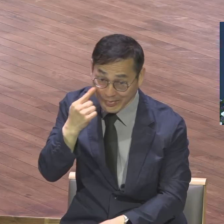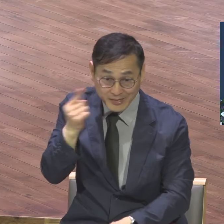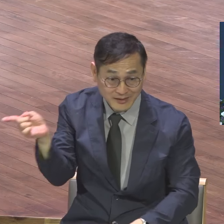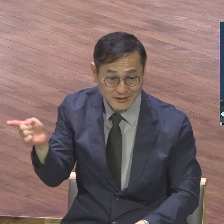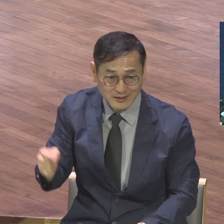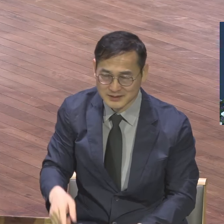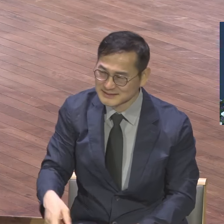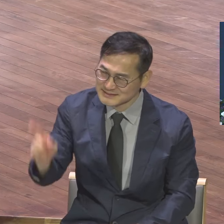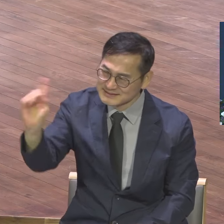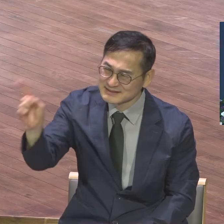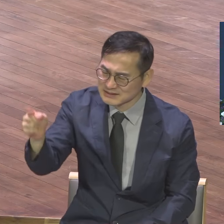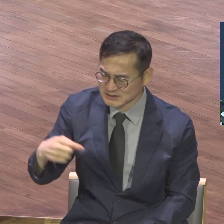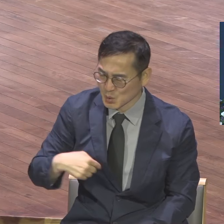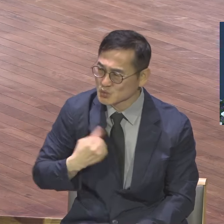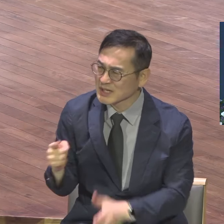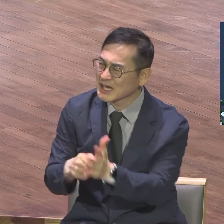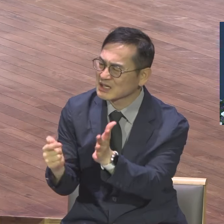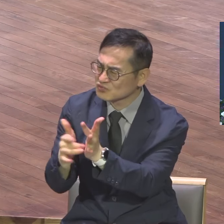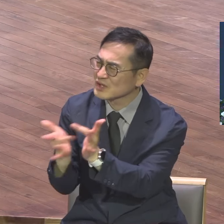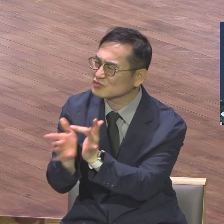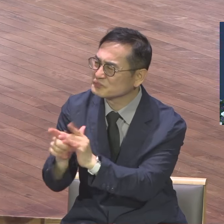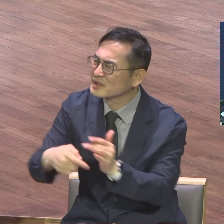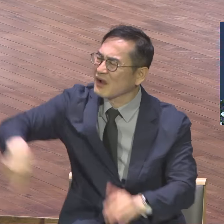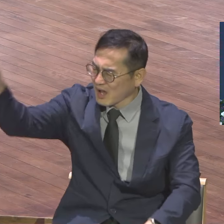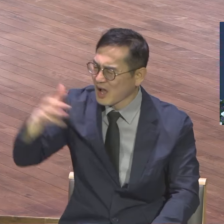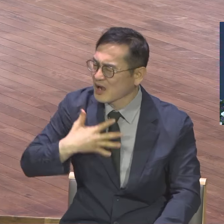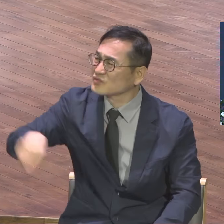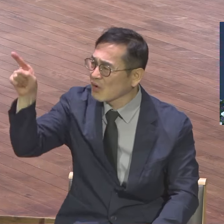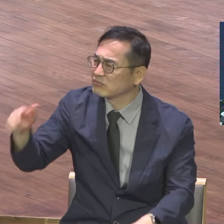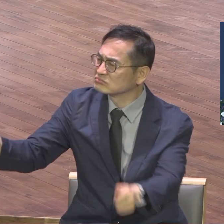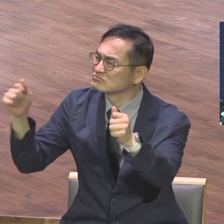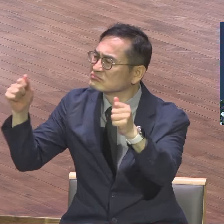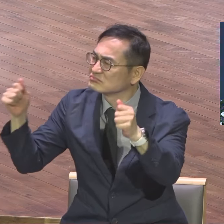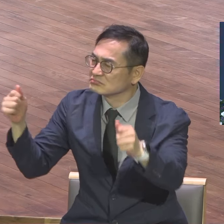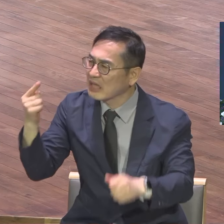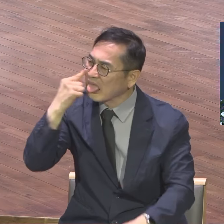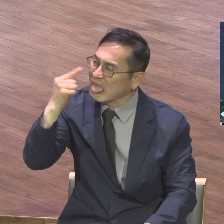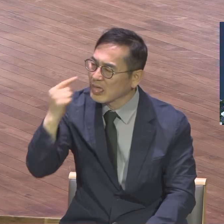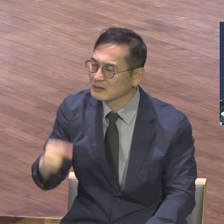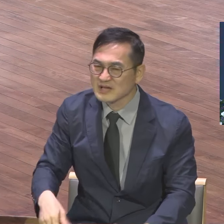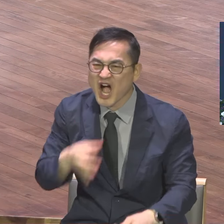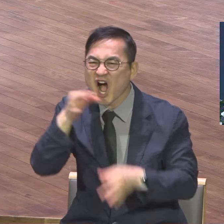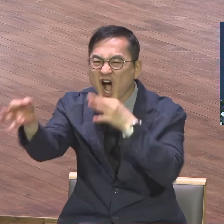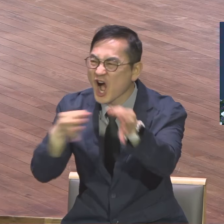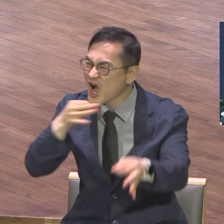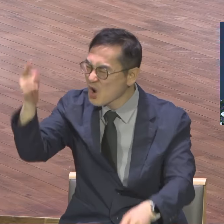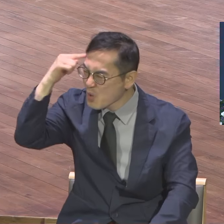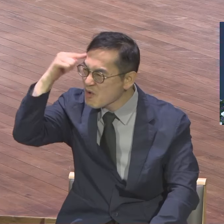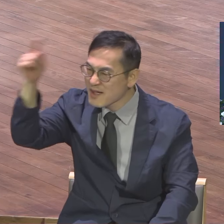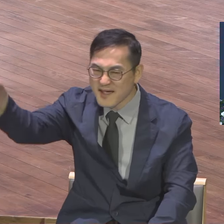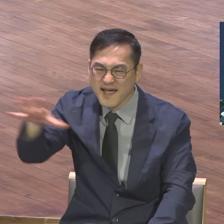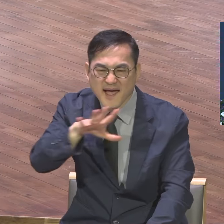사람들이 비방하죠. 아니 혼자 믿든지 말든지 왜 동네 사람들을 시끄럽게 하느냐